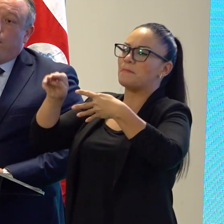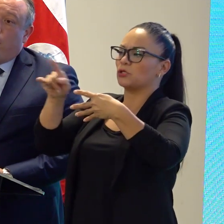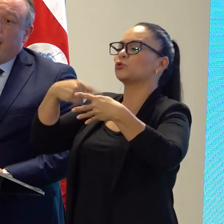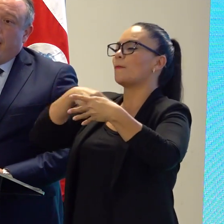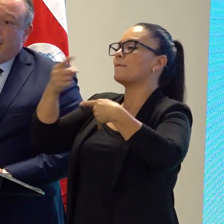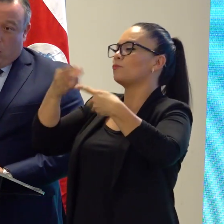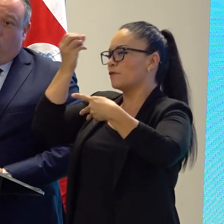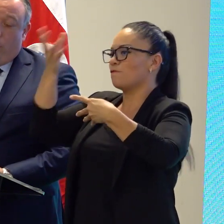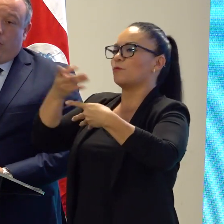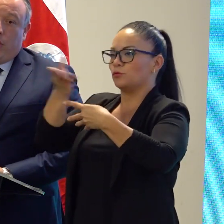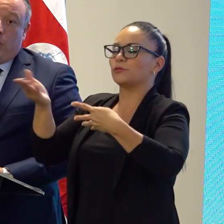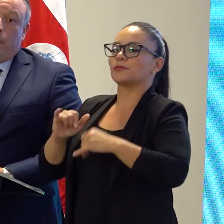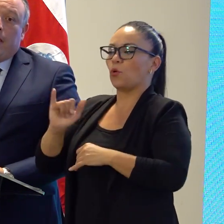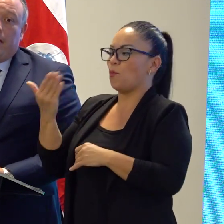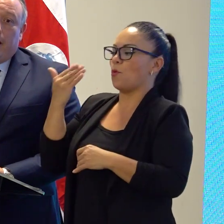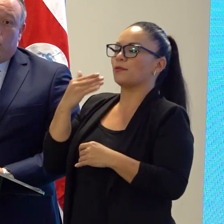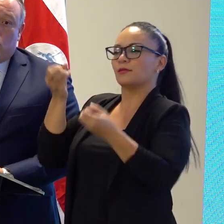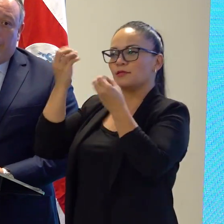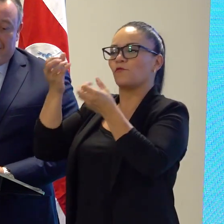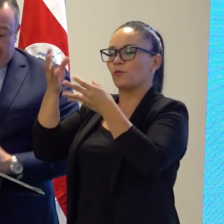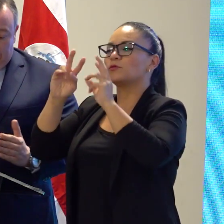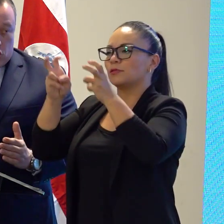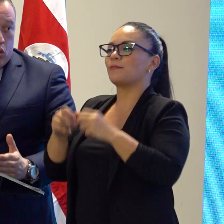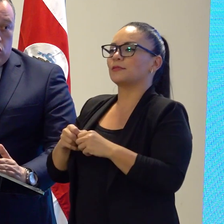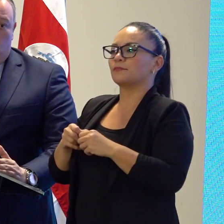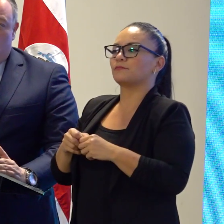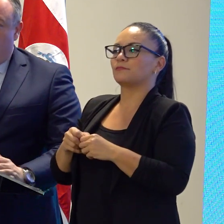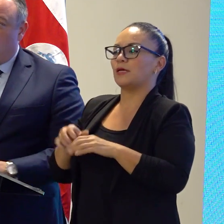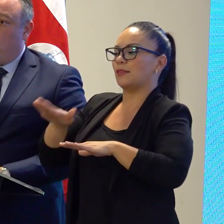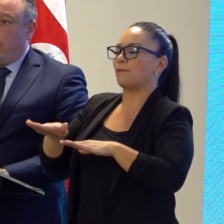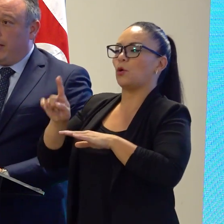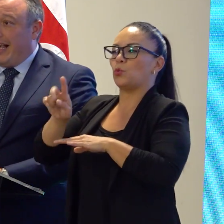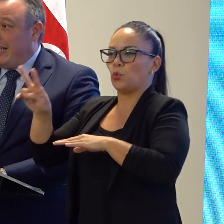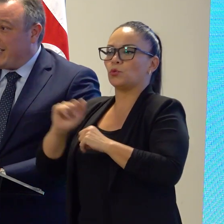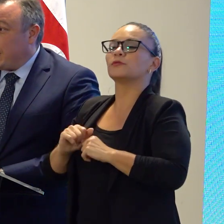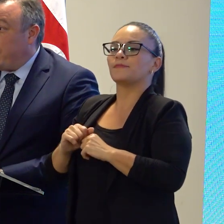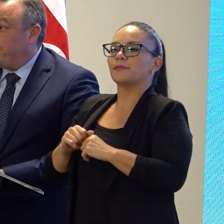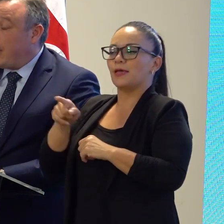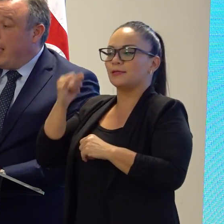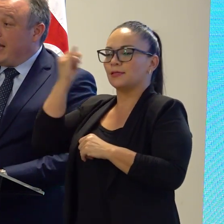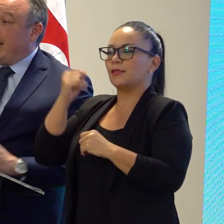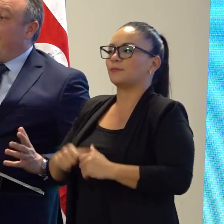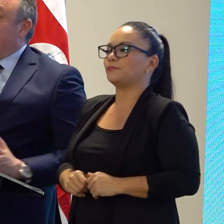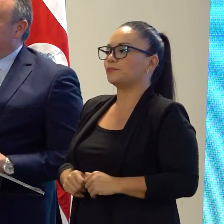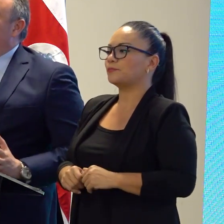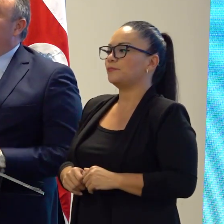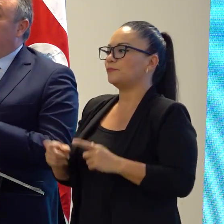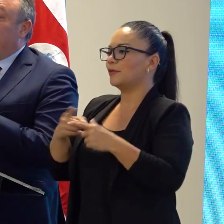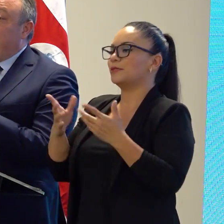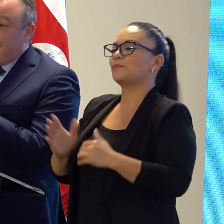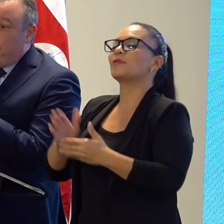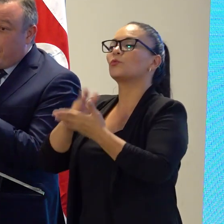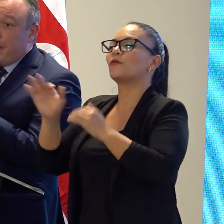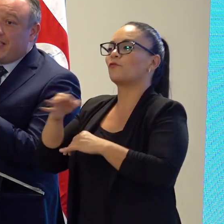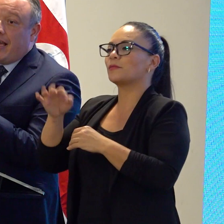un informe así como lo hemos rendido de los de las etapas uno y dos de la iniciativa así que de una